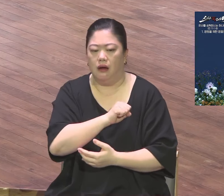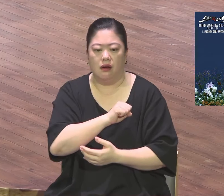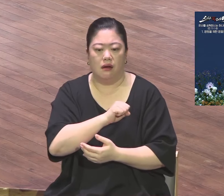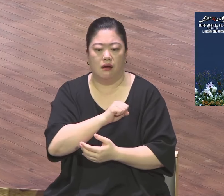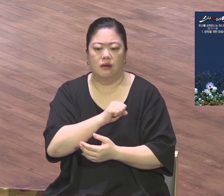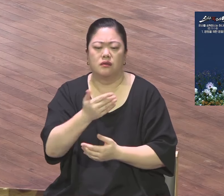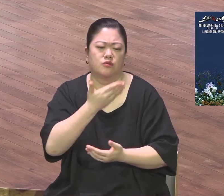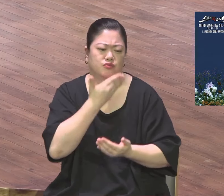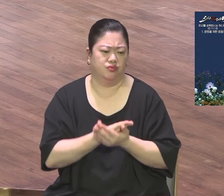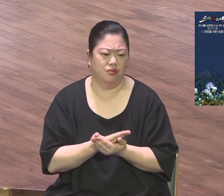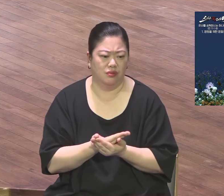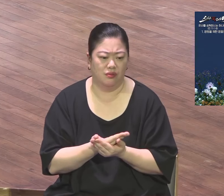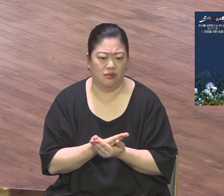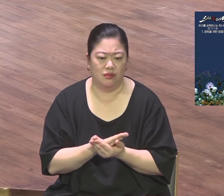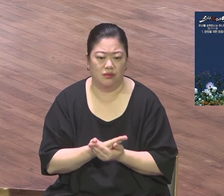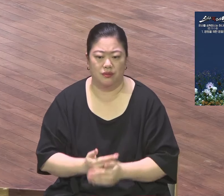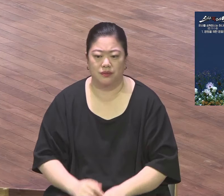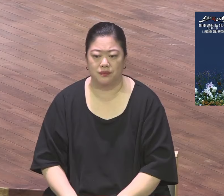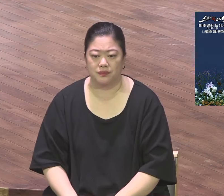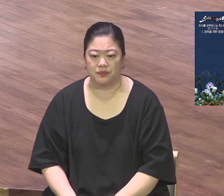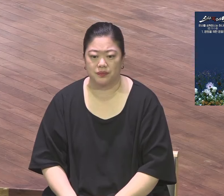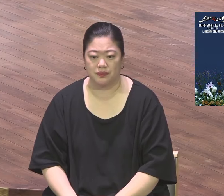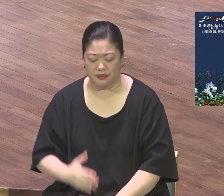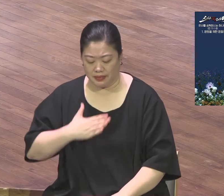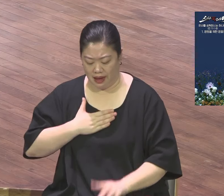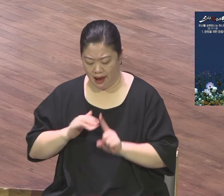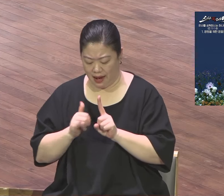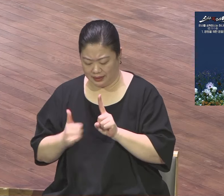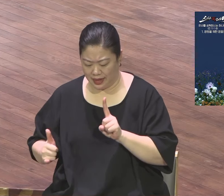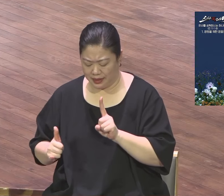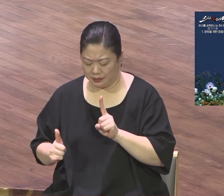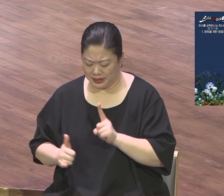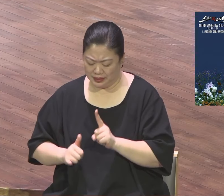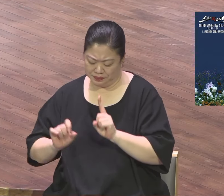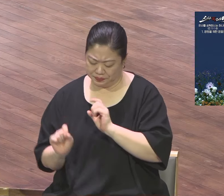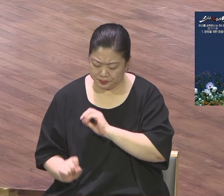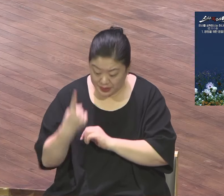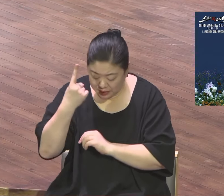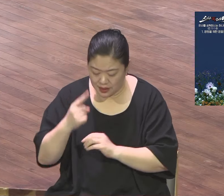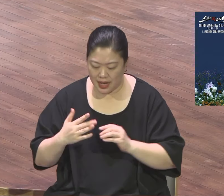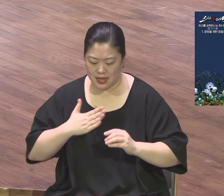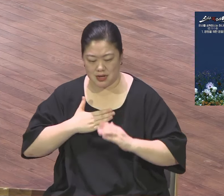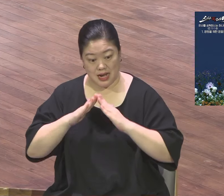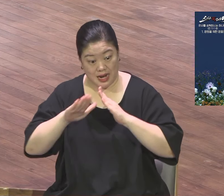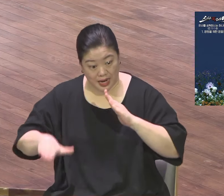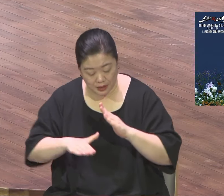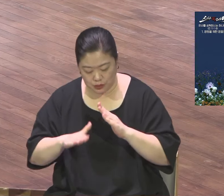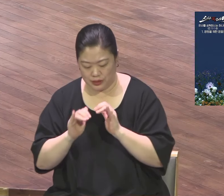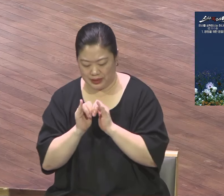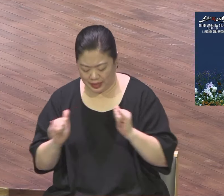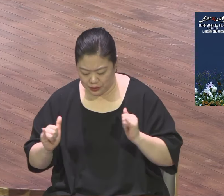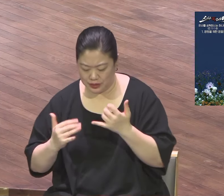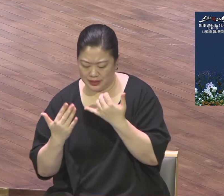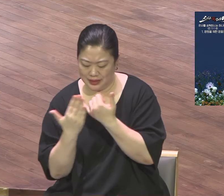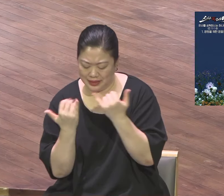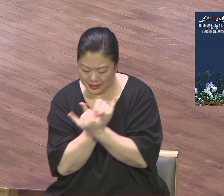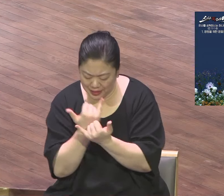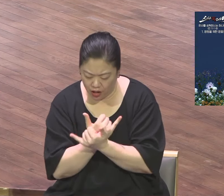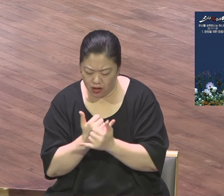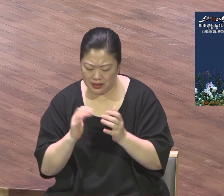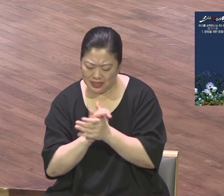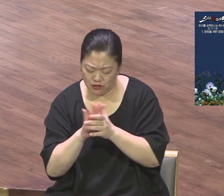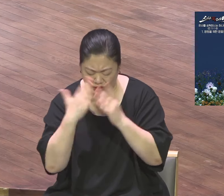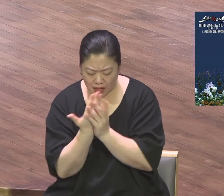나는 복의 근원이야. 나 때문에 우리 가정이 복을 받고 나 때문에 우리 형제들이 일가 친척이 다 복을 받을